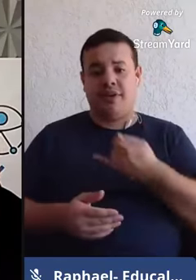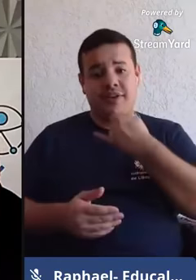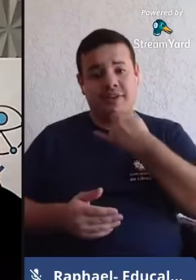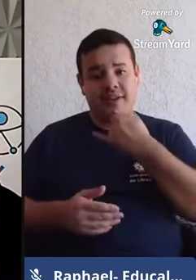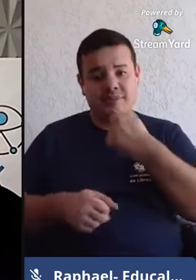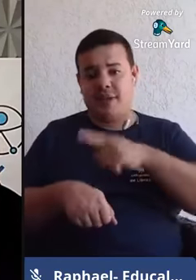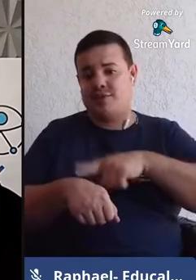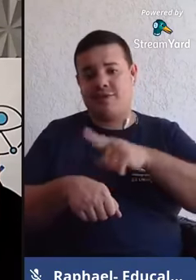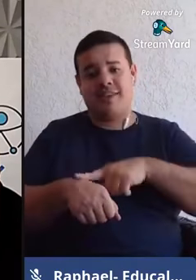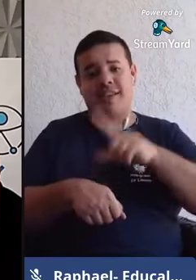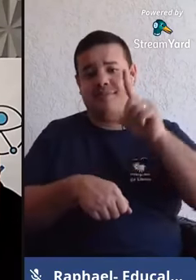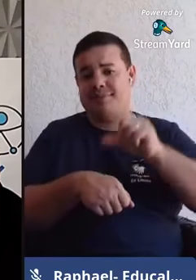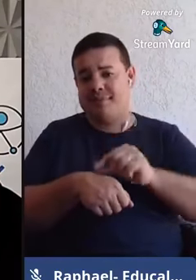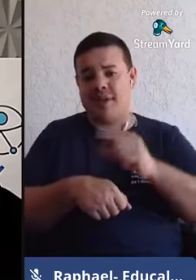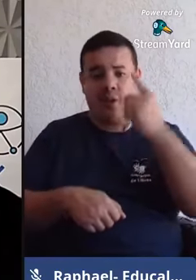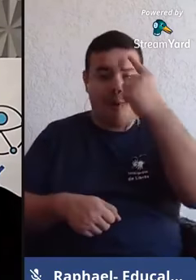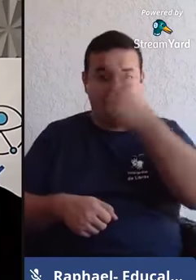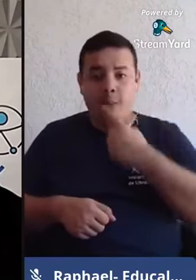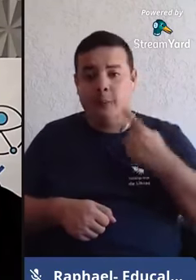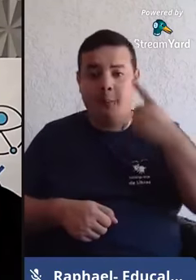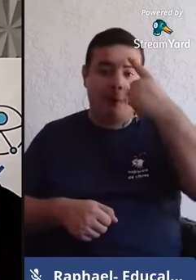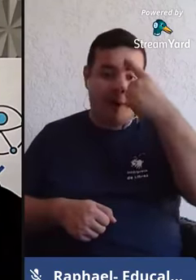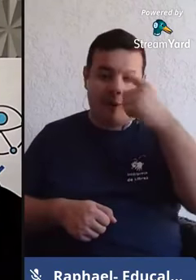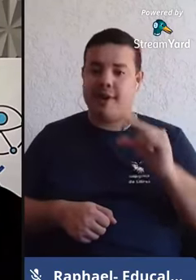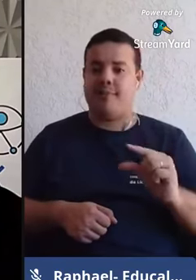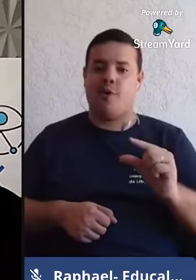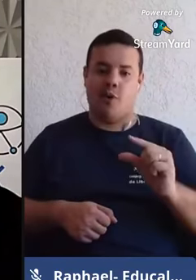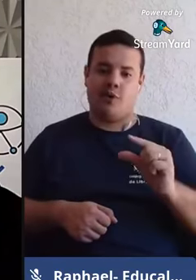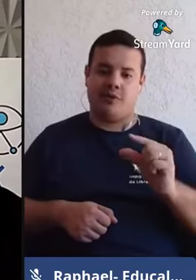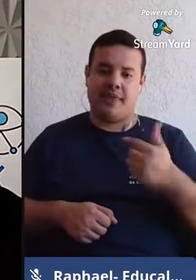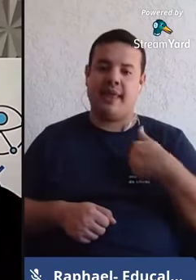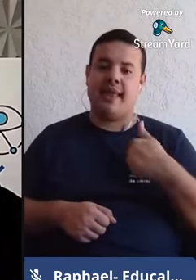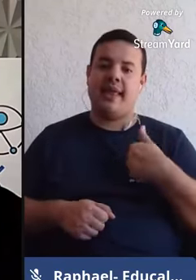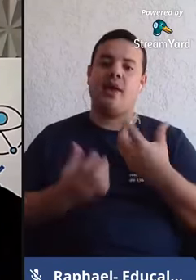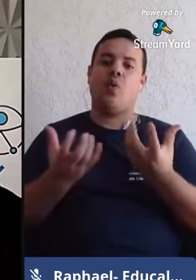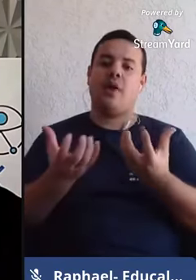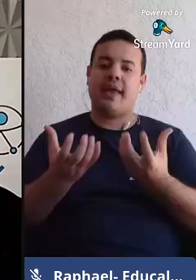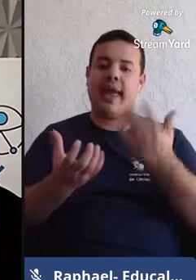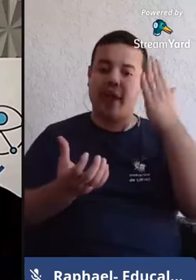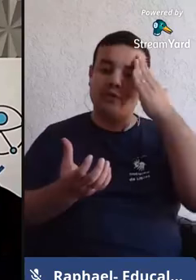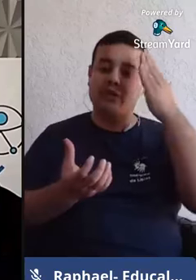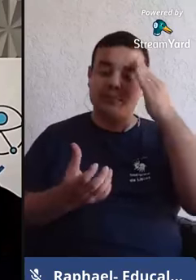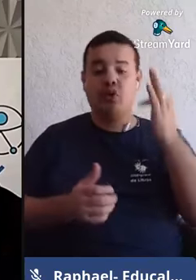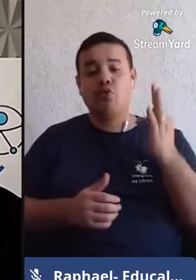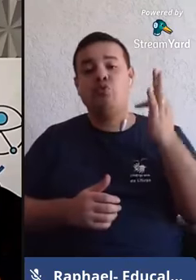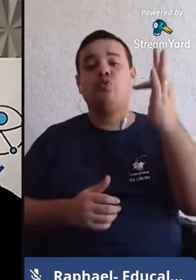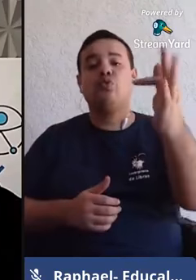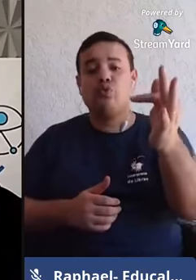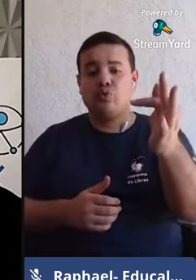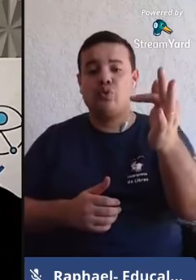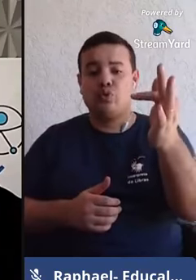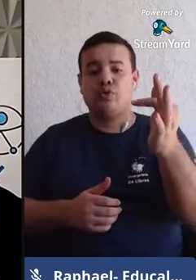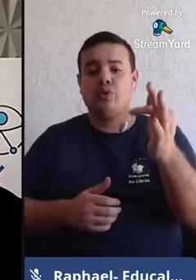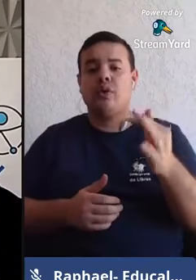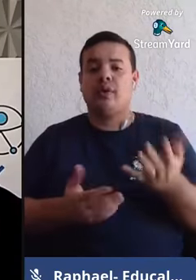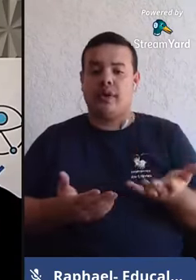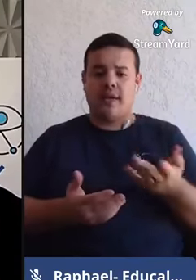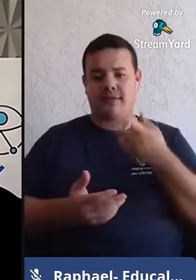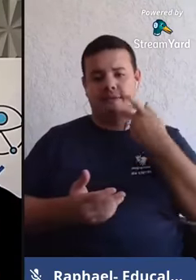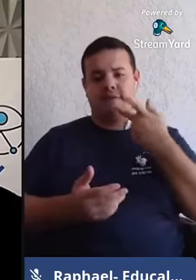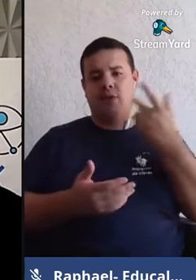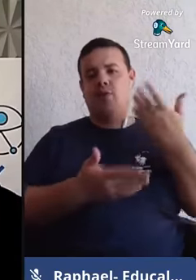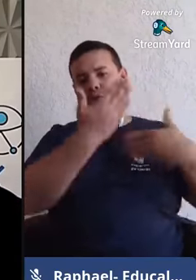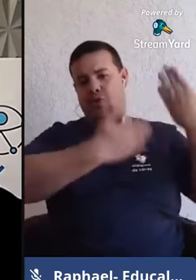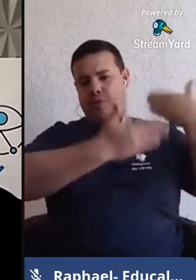acabando, 1 hora é pouco para papos como esse. Eu quero saber agora a sua visão de futuro. Nós falamos um pouco de